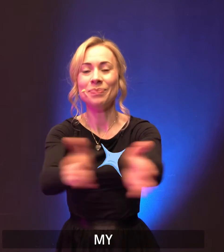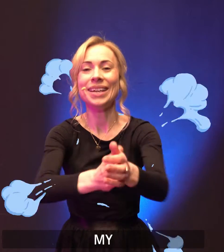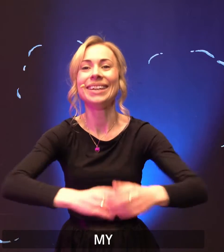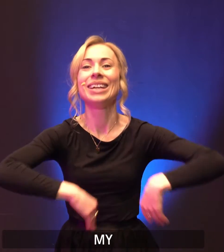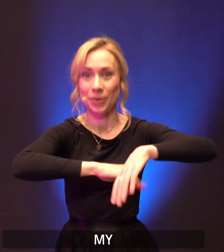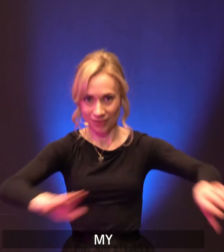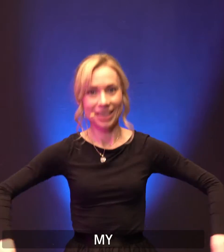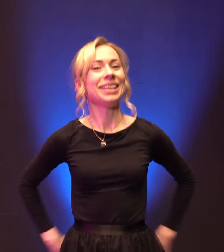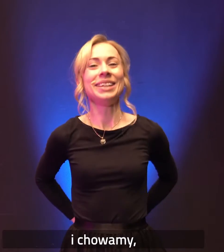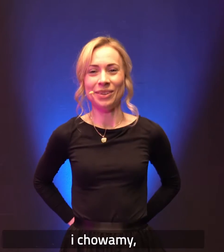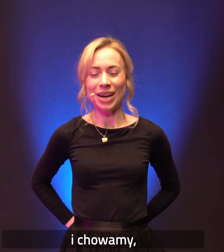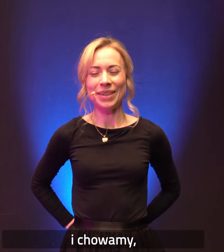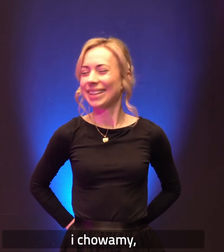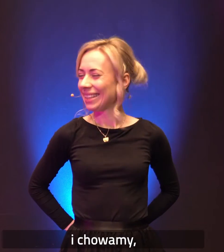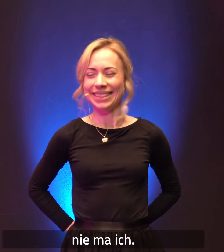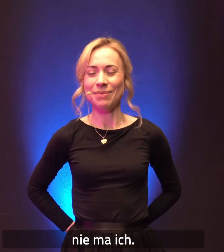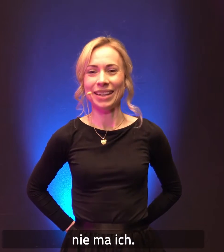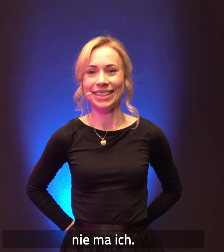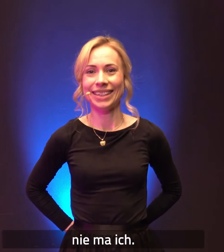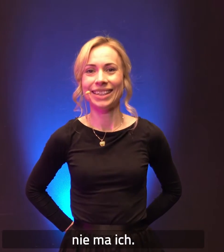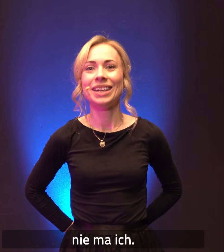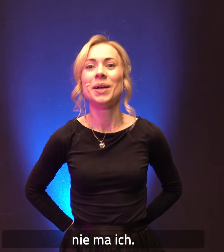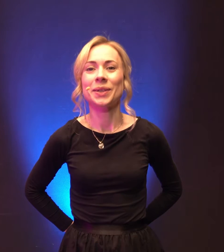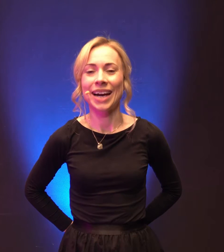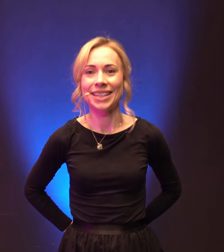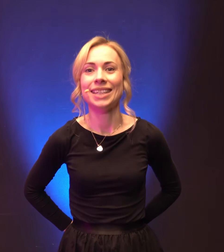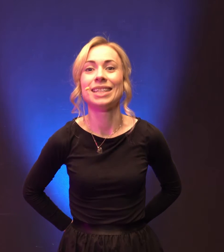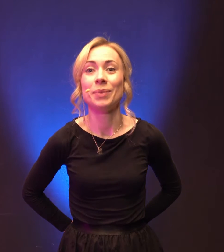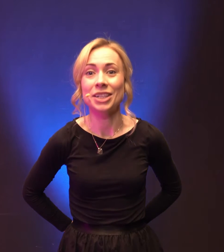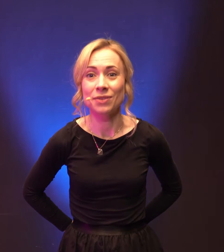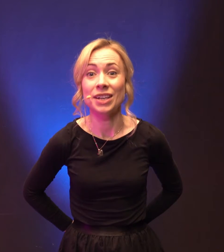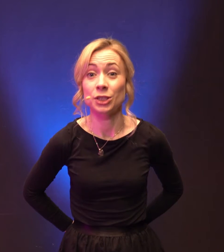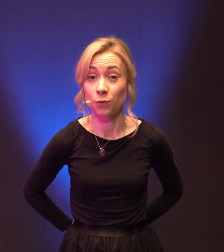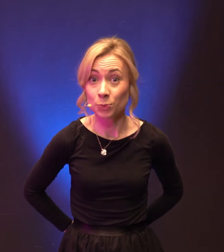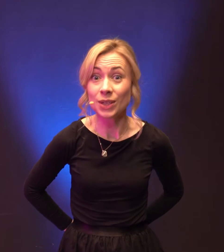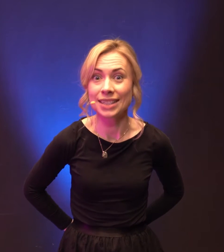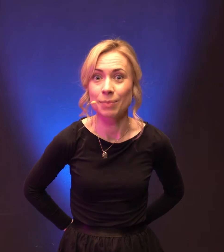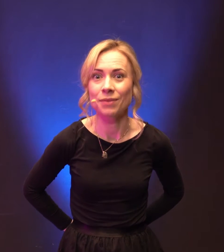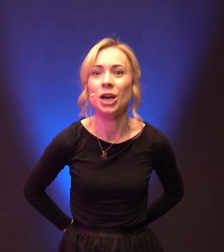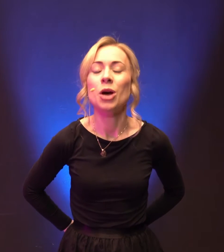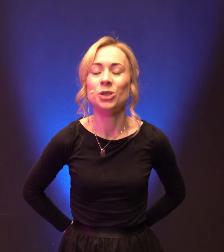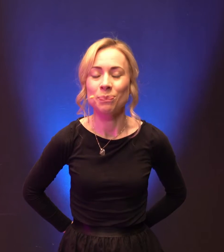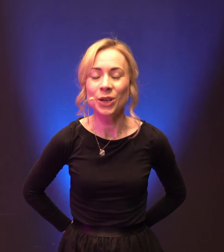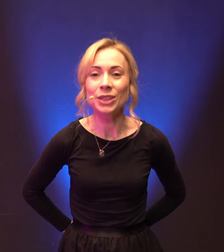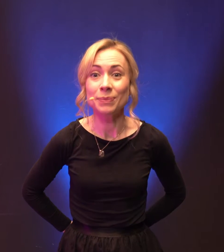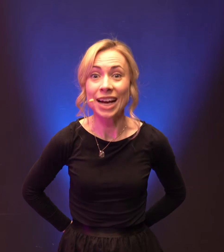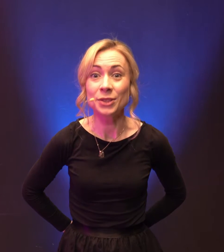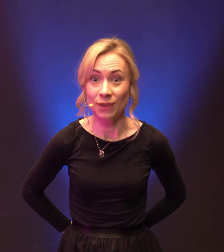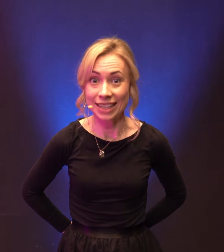Uderzamy i chowamy, nie ma ich. Kochani, zapraszam Was do wspólnej zabawy przy piątym tańcu